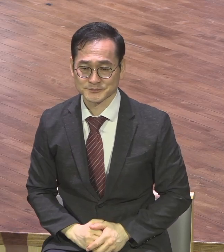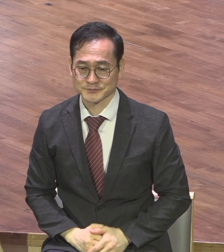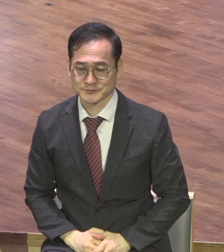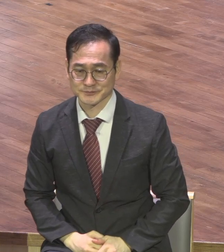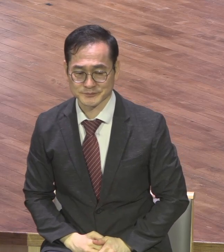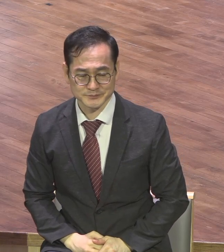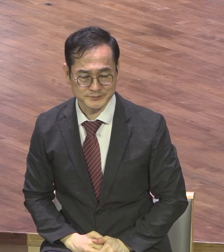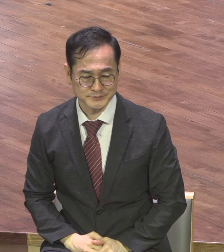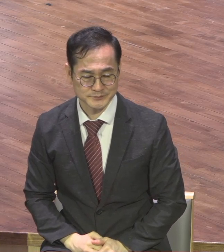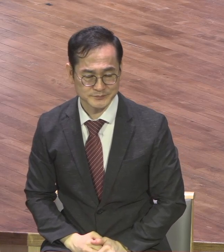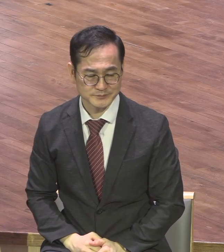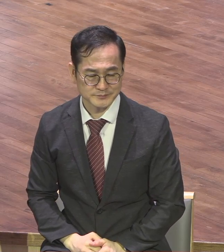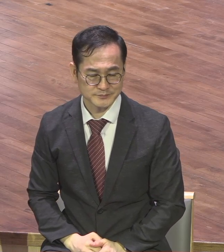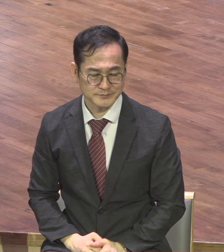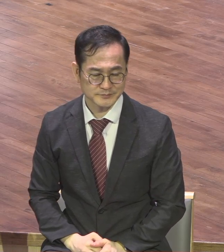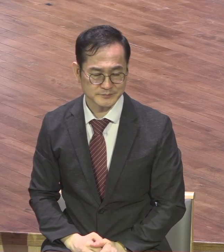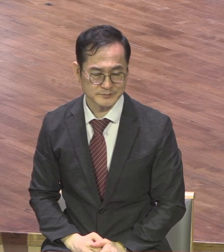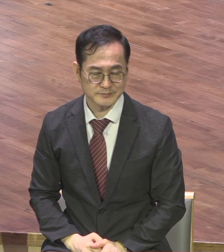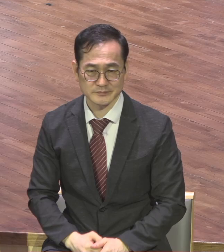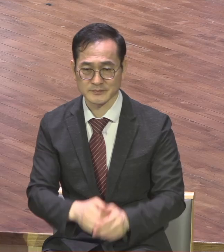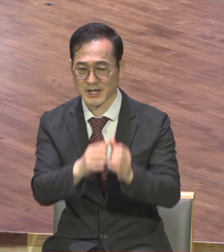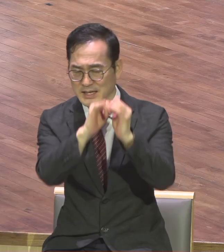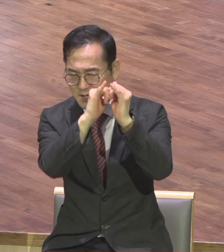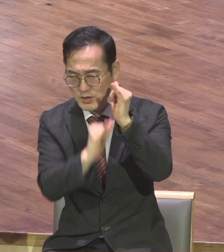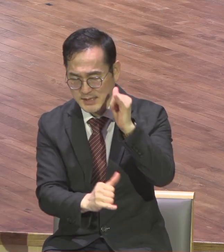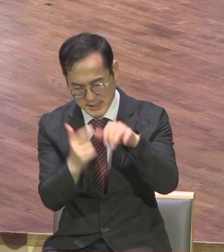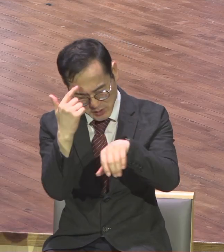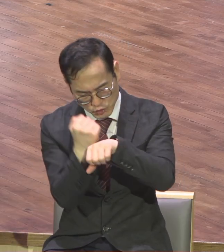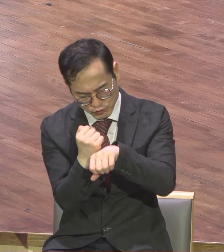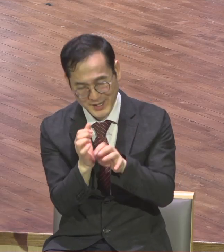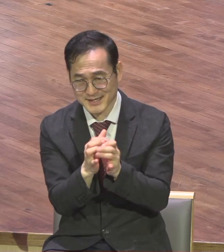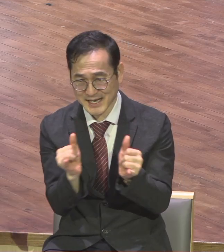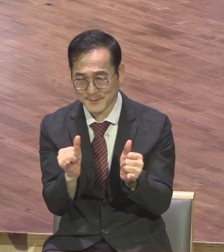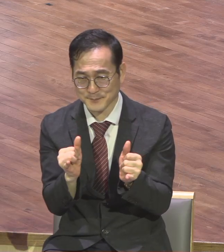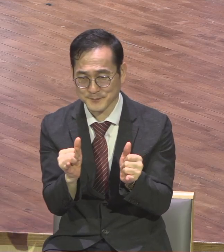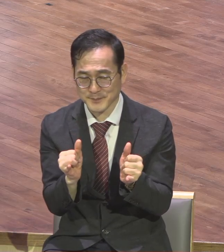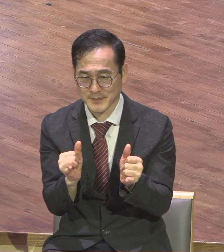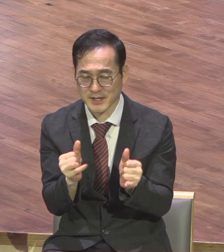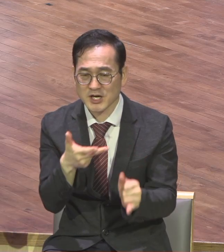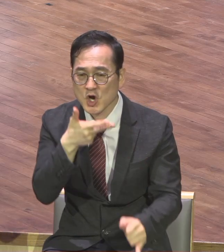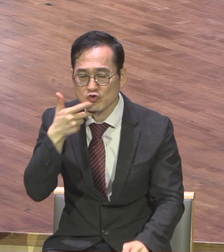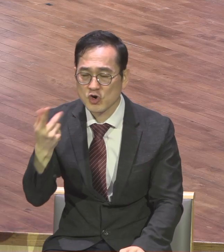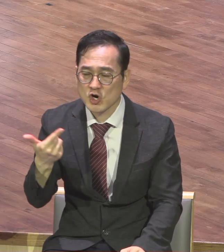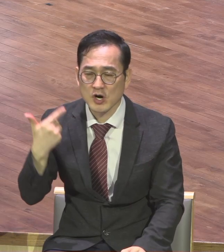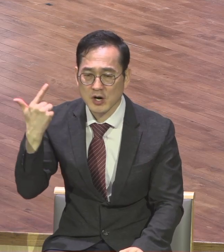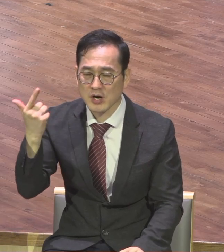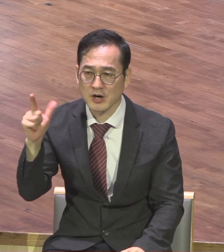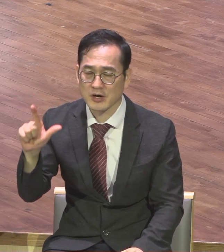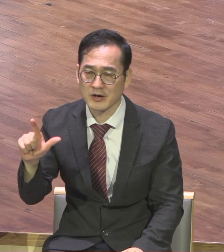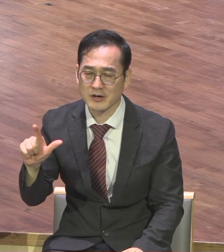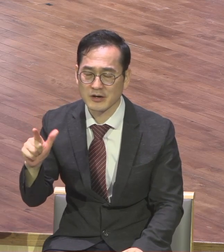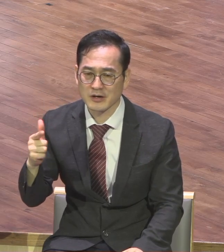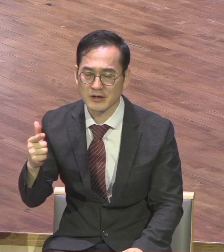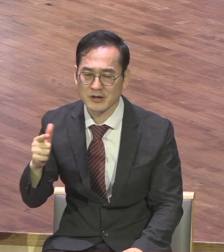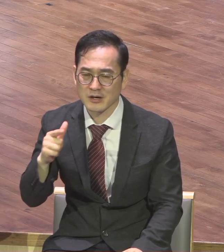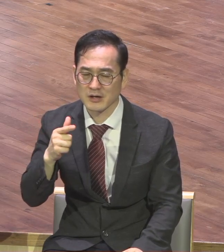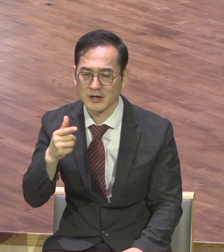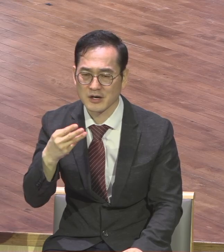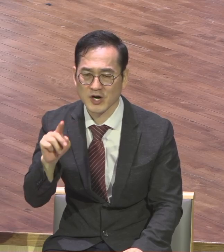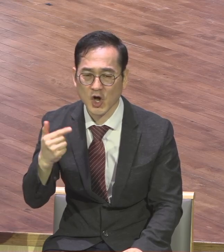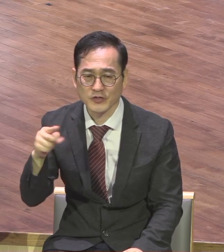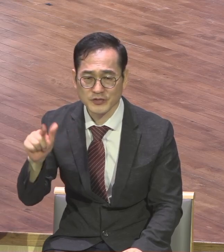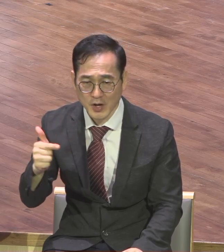역사학자였던 역사학자 런던 대학교 교수 올랜트 피아지스라는 분이 있습니다. 올랜드